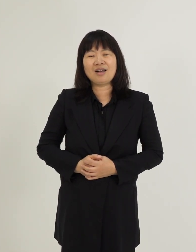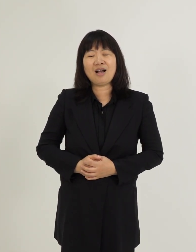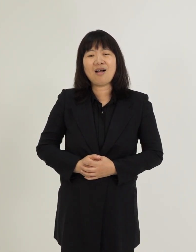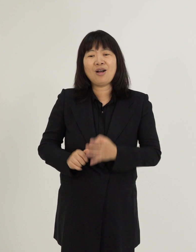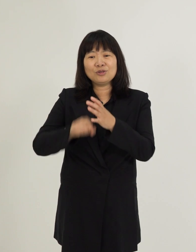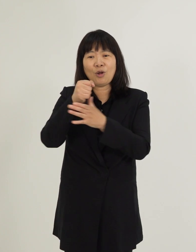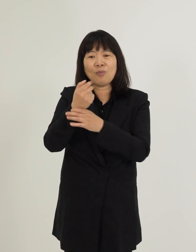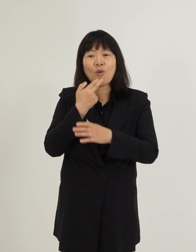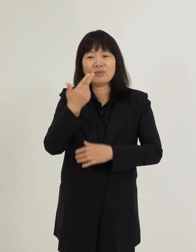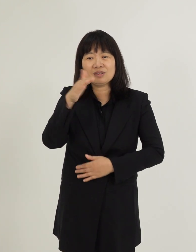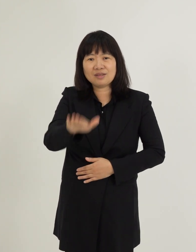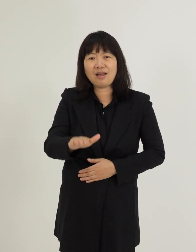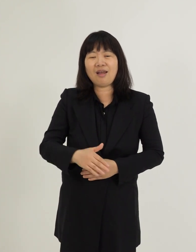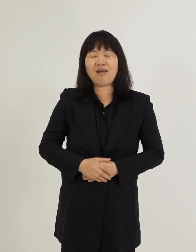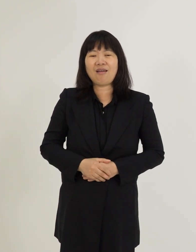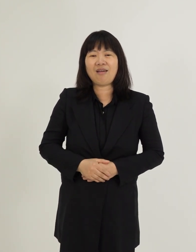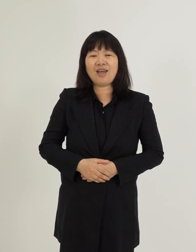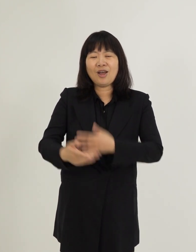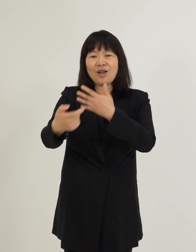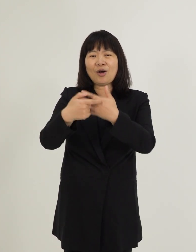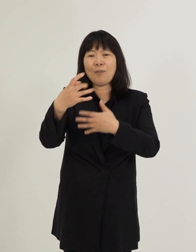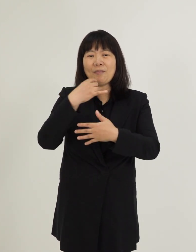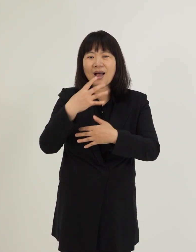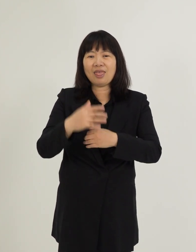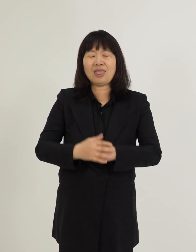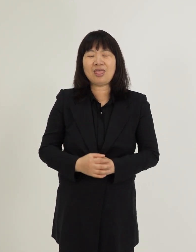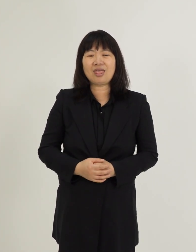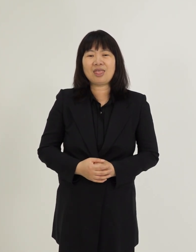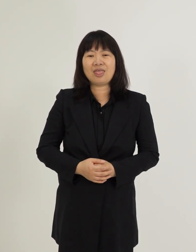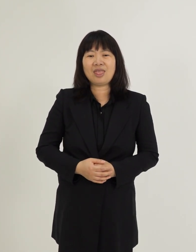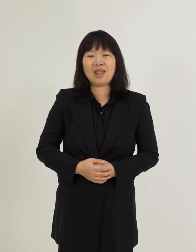알맹이 없는 종교 지도자들과 종교를